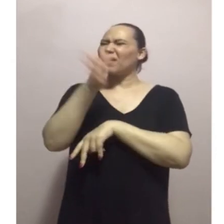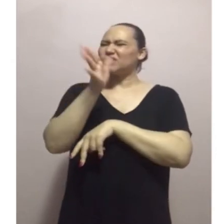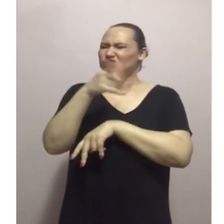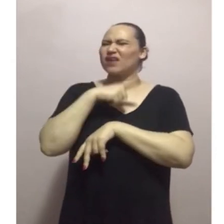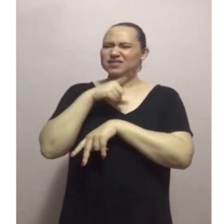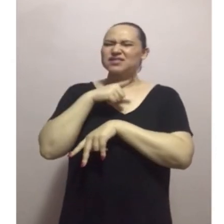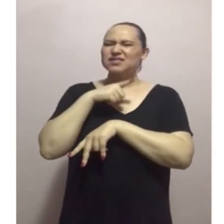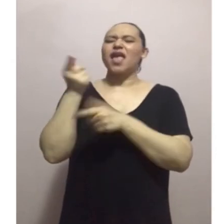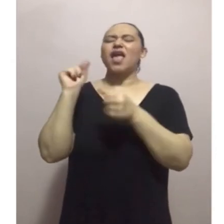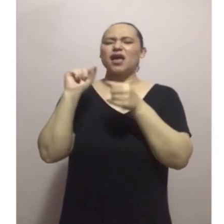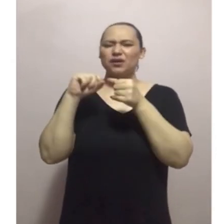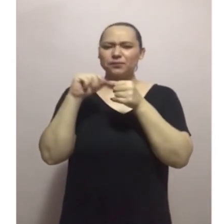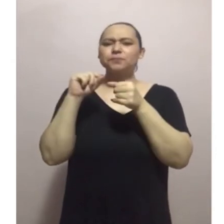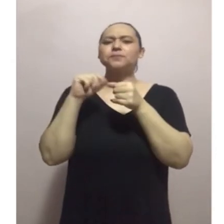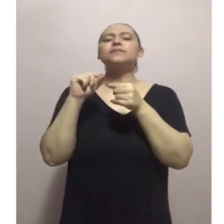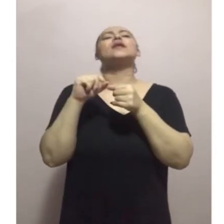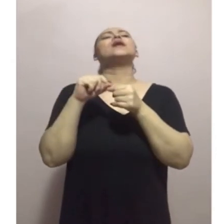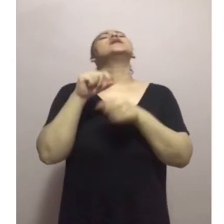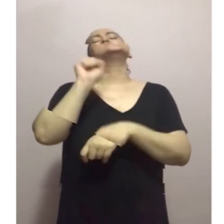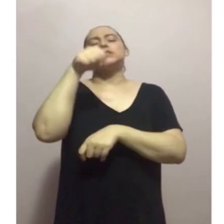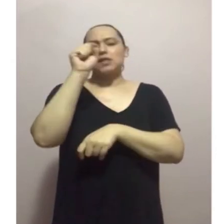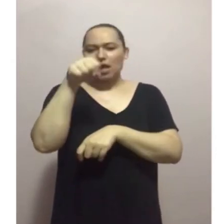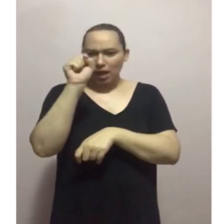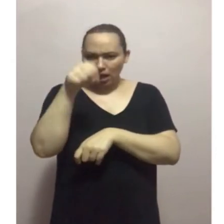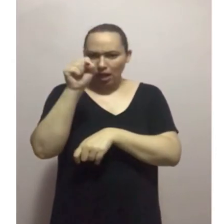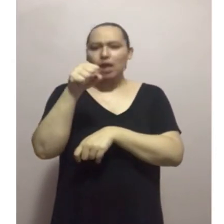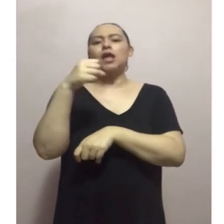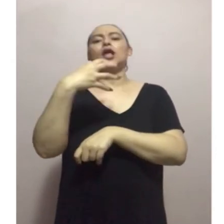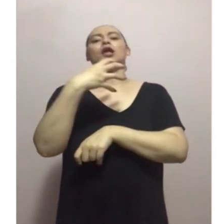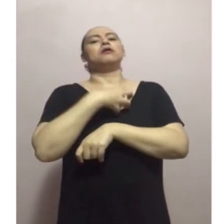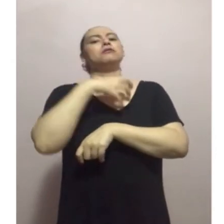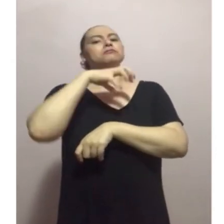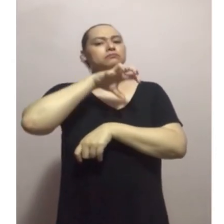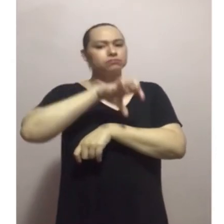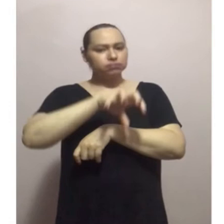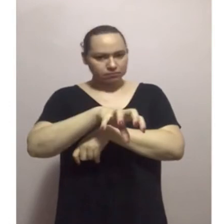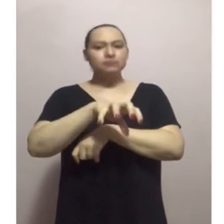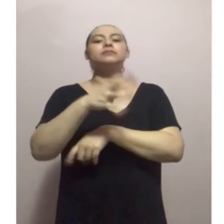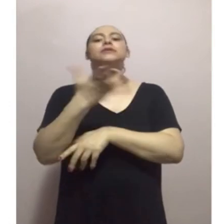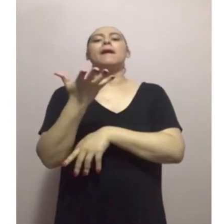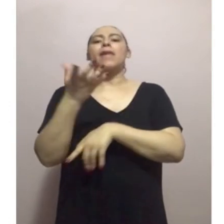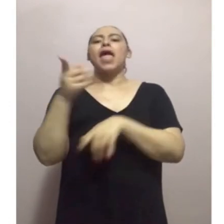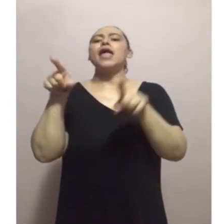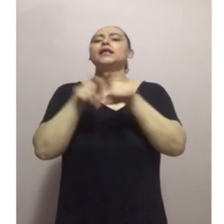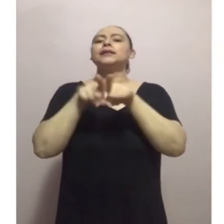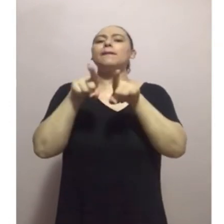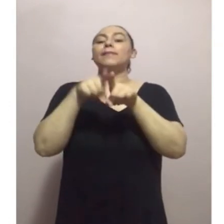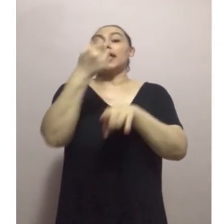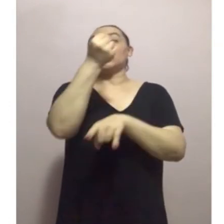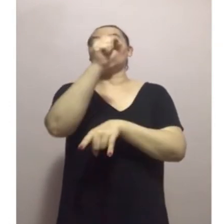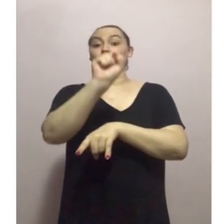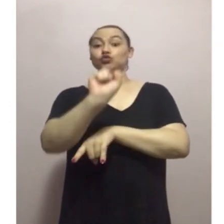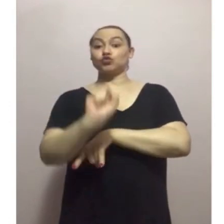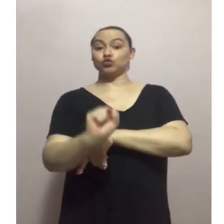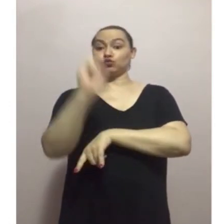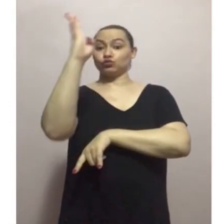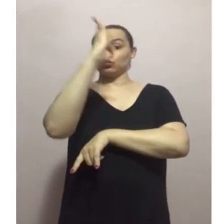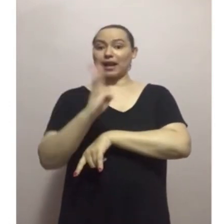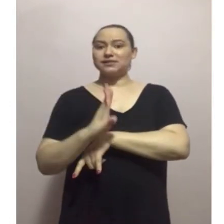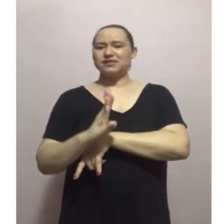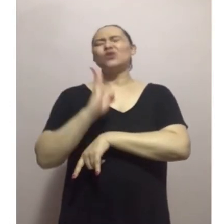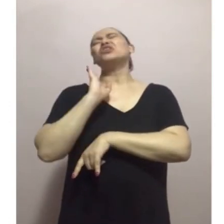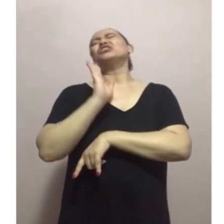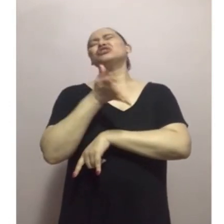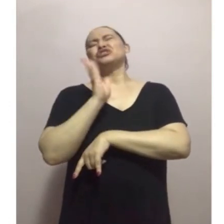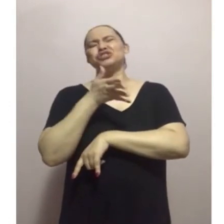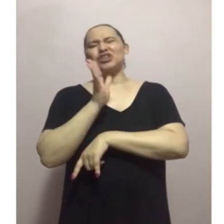Brasília também fizemos. vocês fizeram? Fizemos Salvador, fizemos o Sul também. A gente Então já